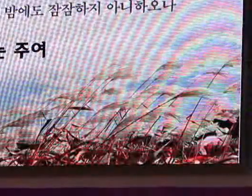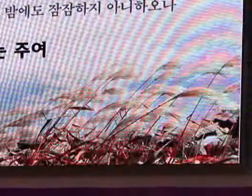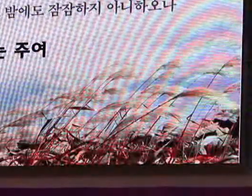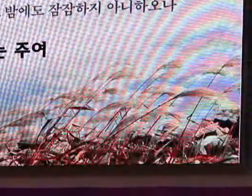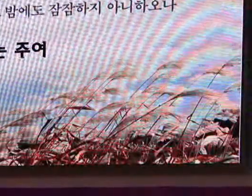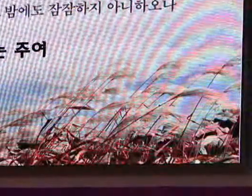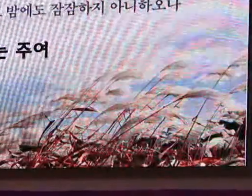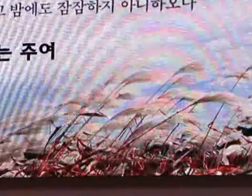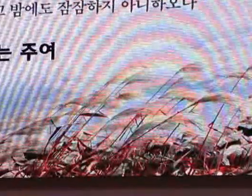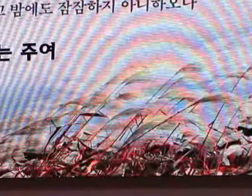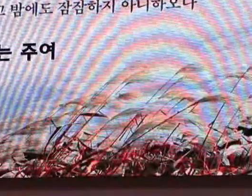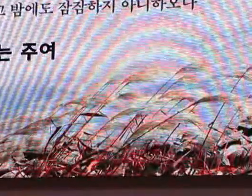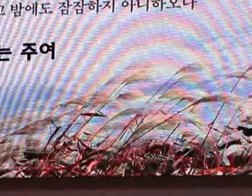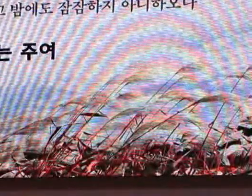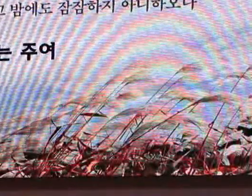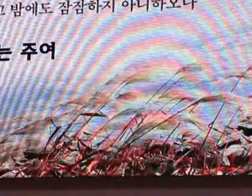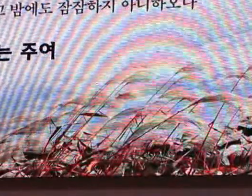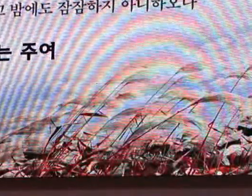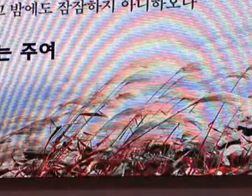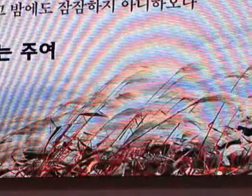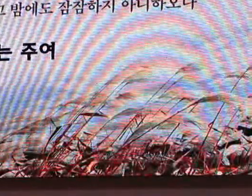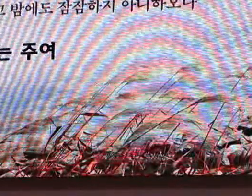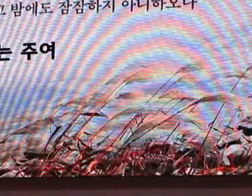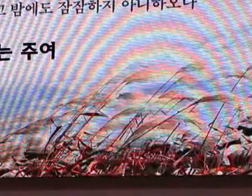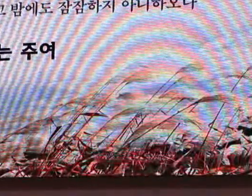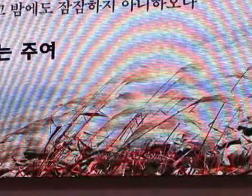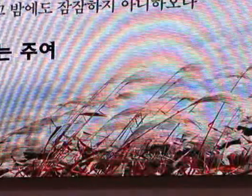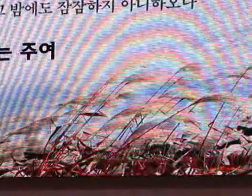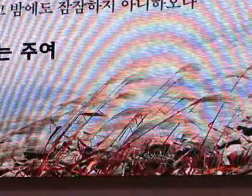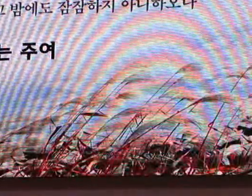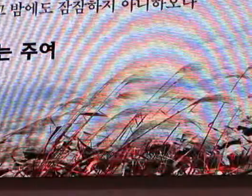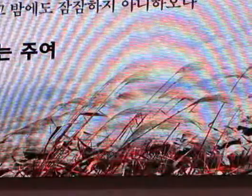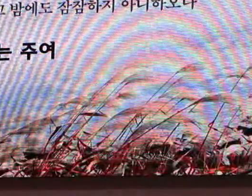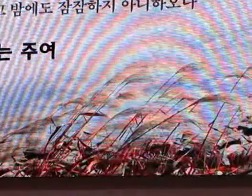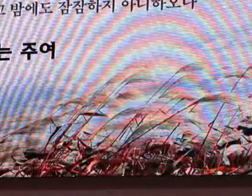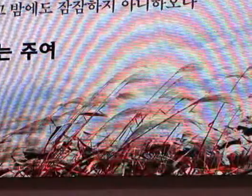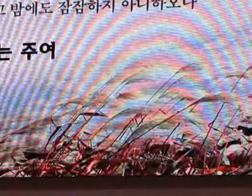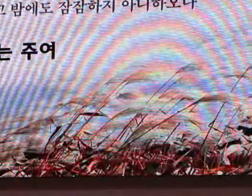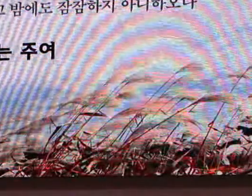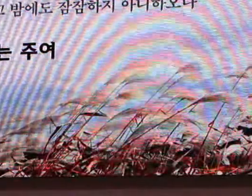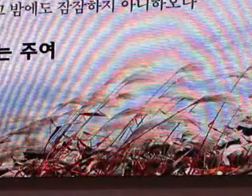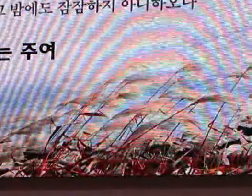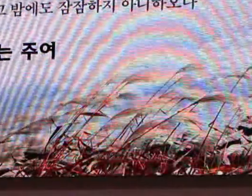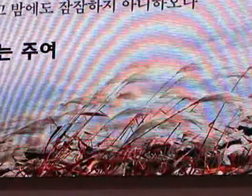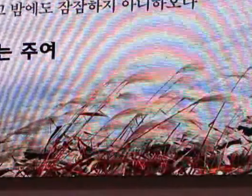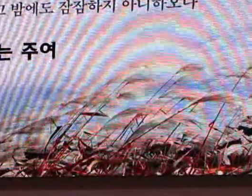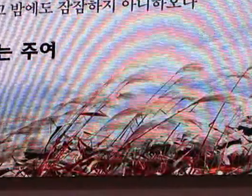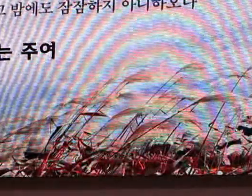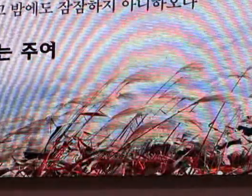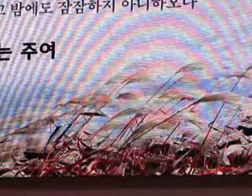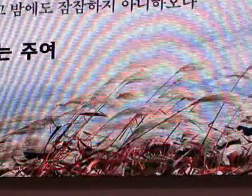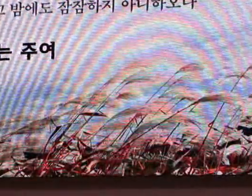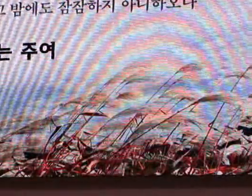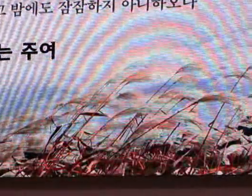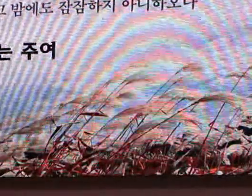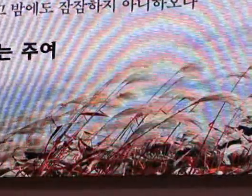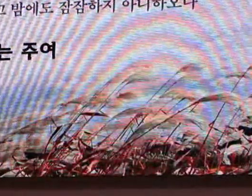내 신소를 듣지 아니하시나이까? 내 하나님이여, 내가 낮에도 부르짖고 밤에도 잠잠하지